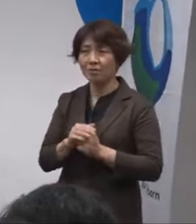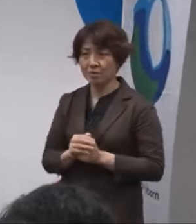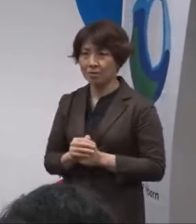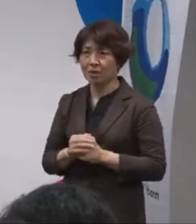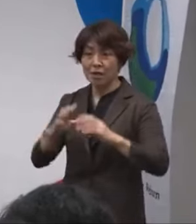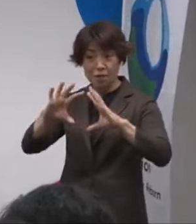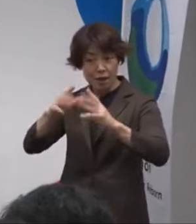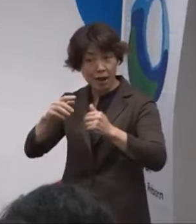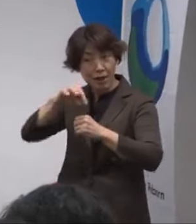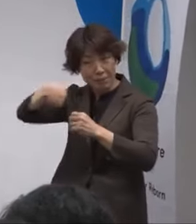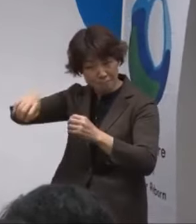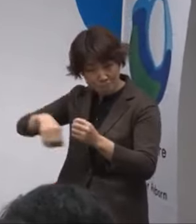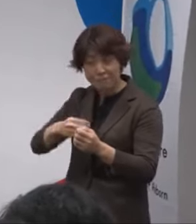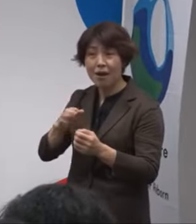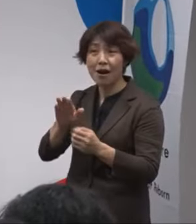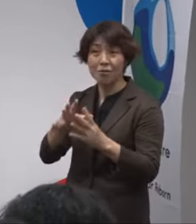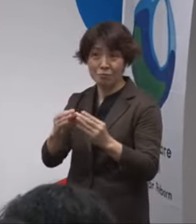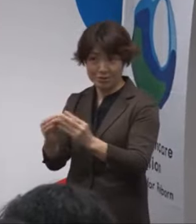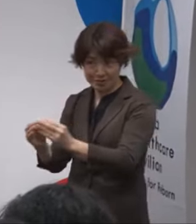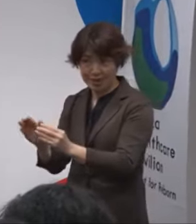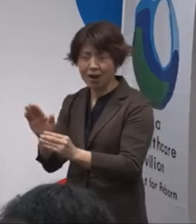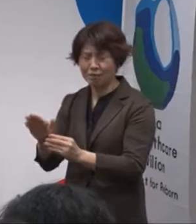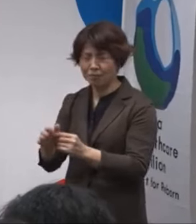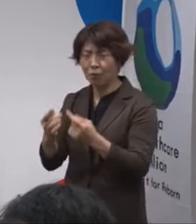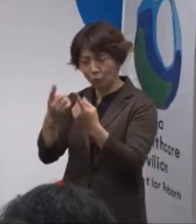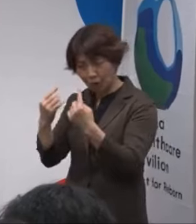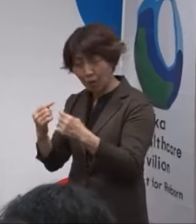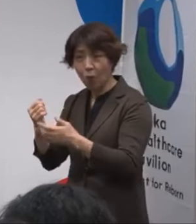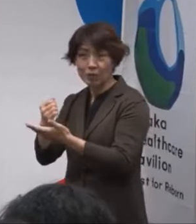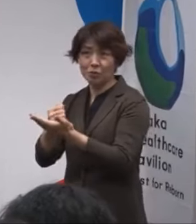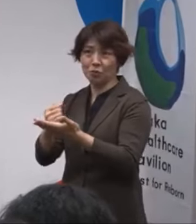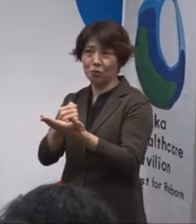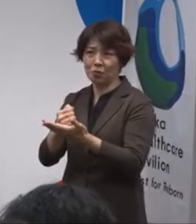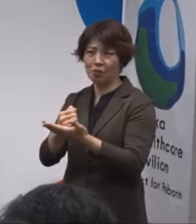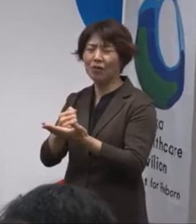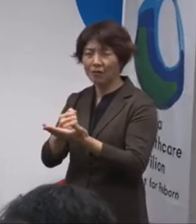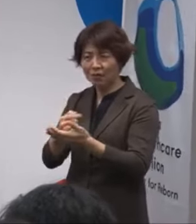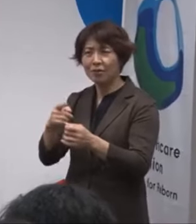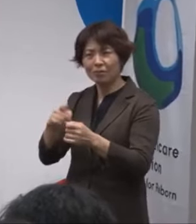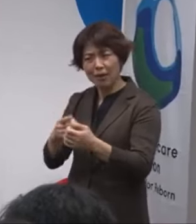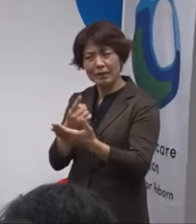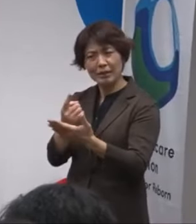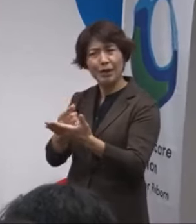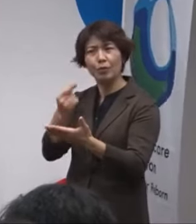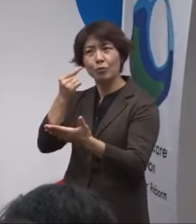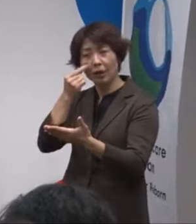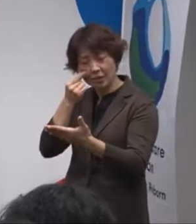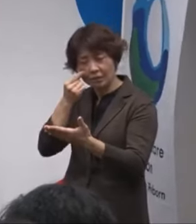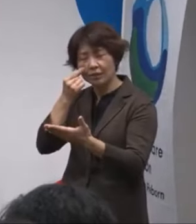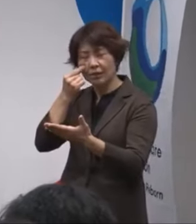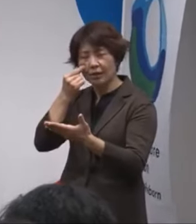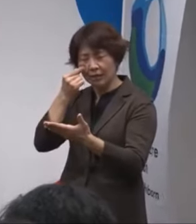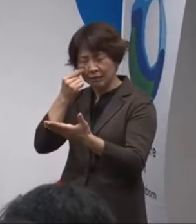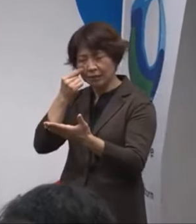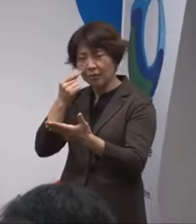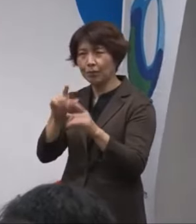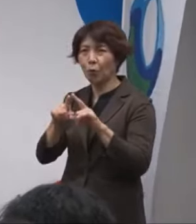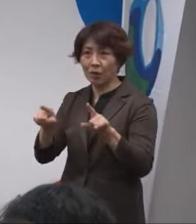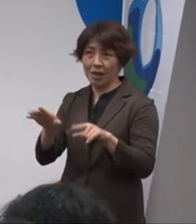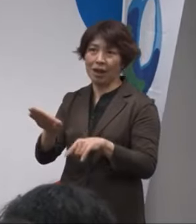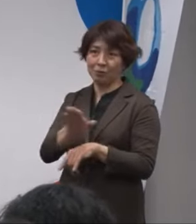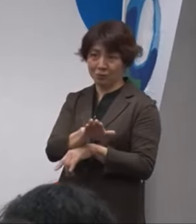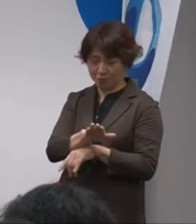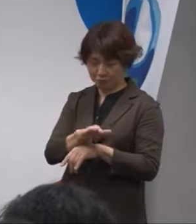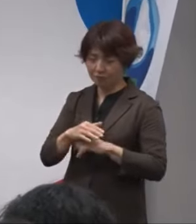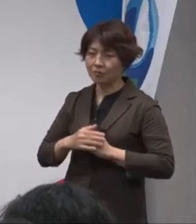界各国があるわけです。どうしてもその国の事情として参加そのものが難しいなというところも、これは当然あり得る話だと思